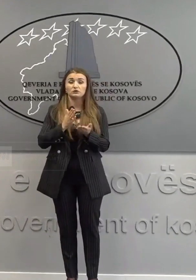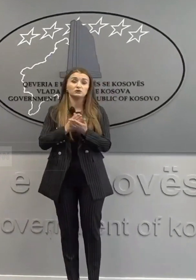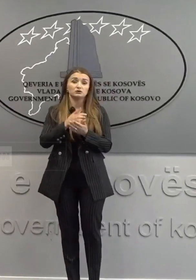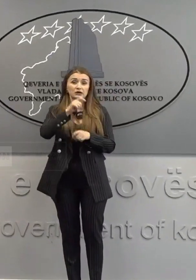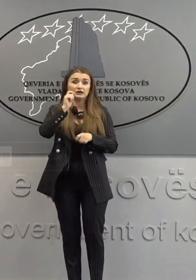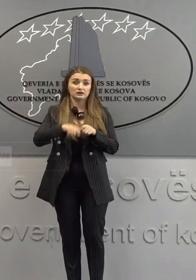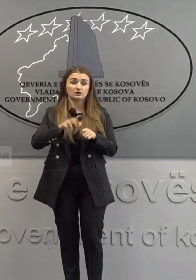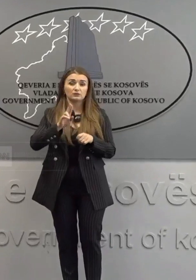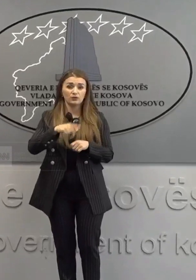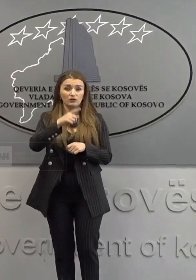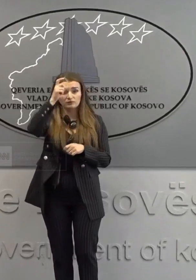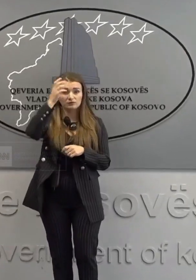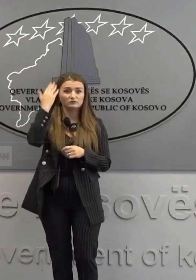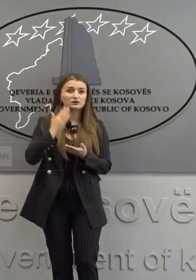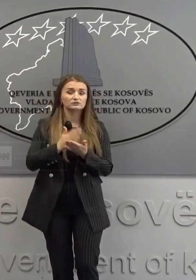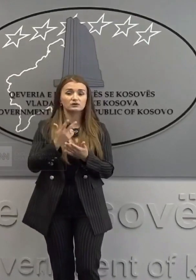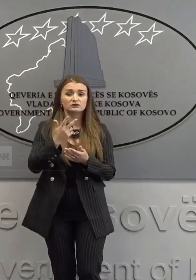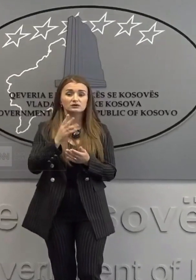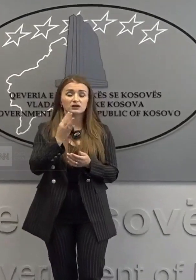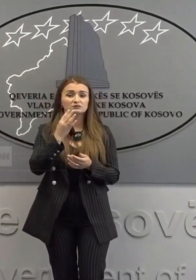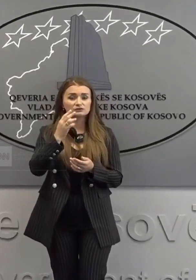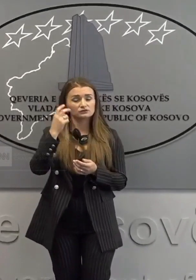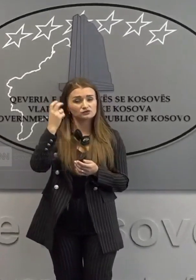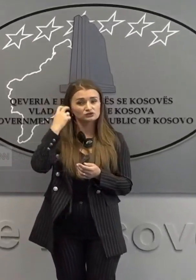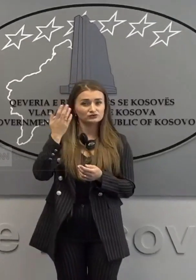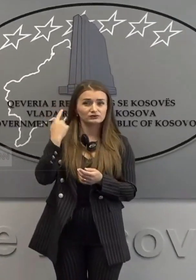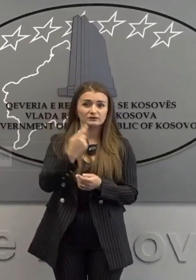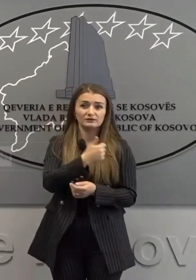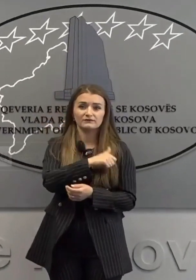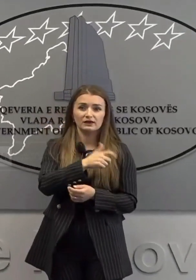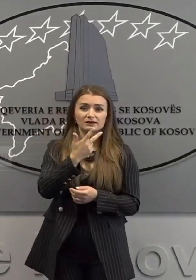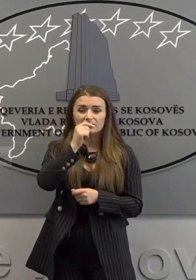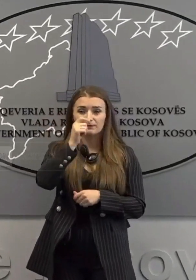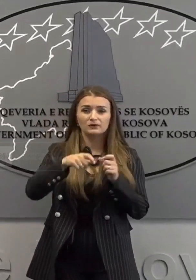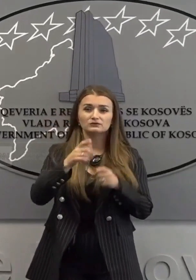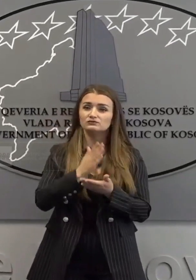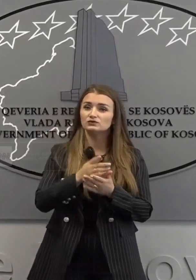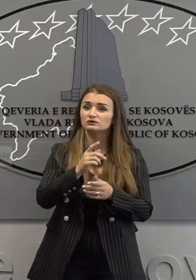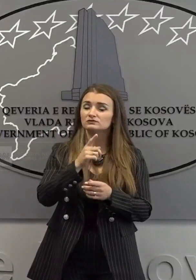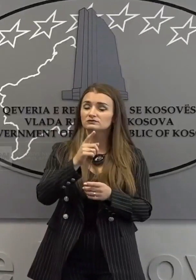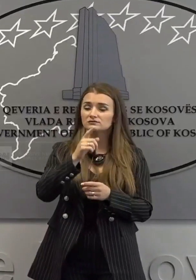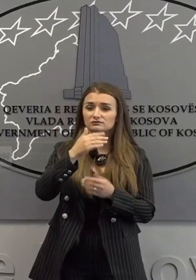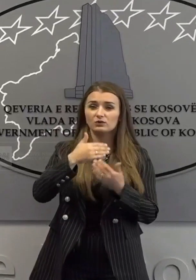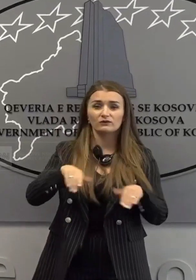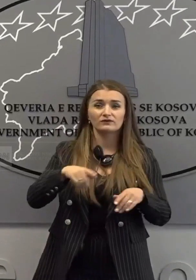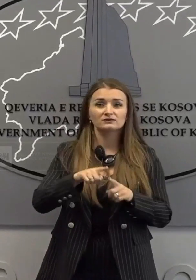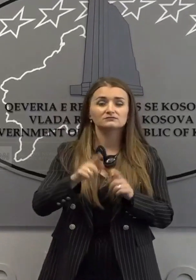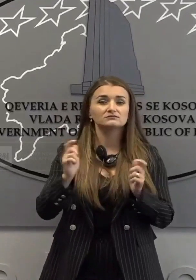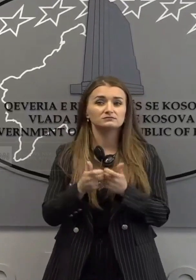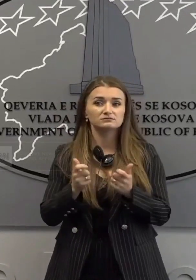u rëmbyen 3 policët ton me 14 qershor të vitit kaluar në veritë Kosovës, ose atëherë